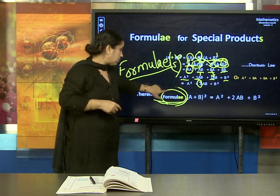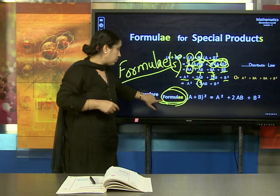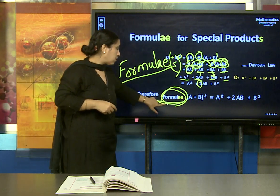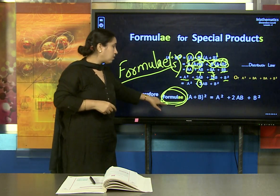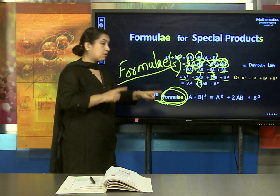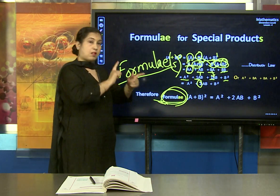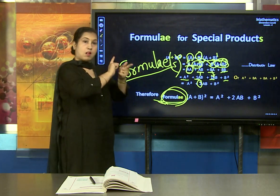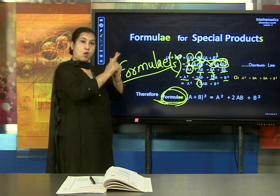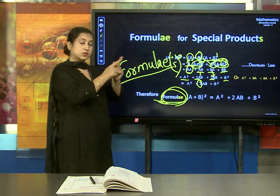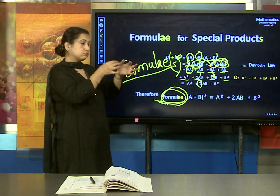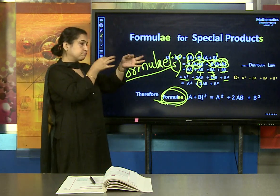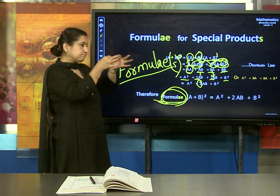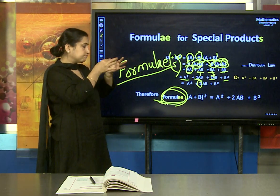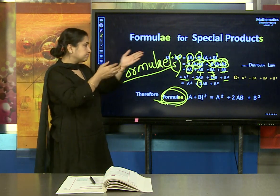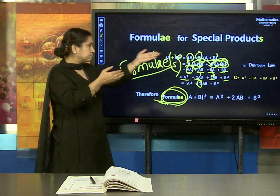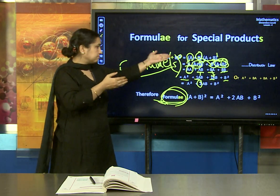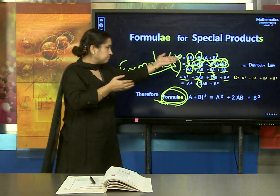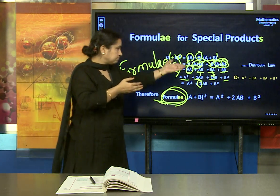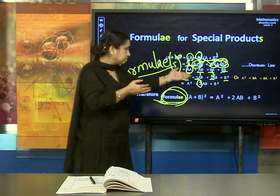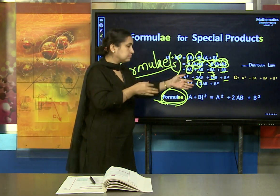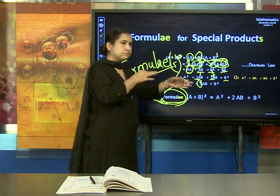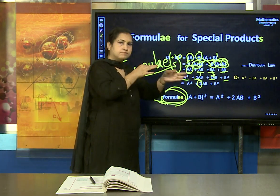हमें वो सभी तरीके समझ करके